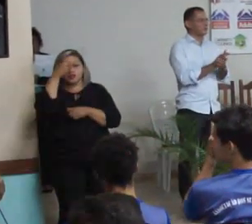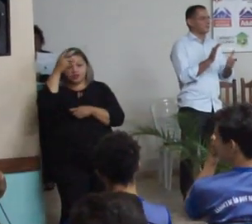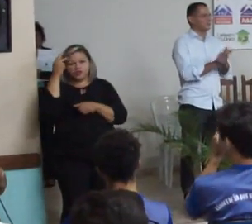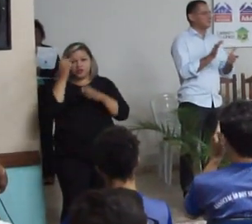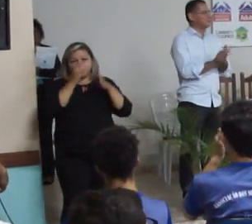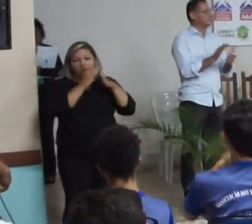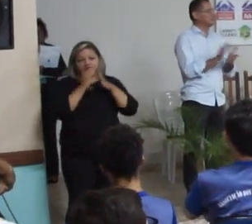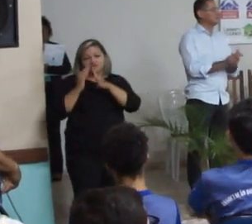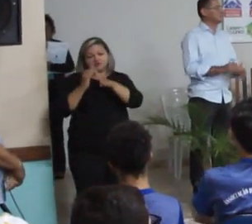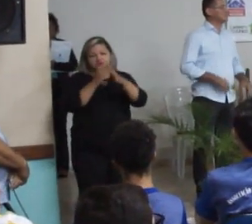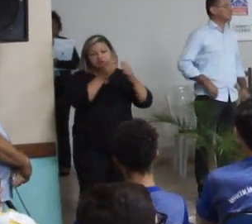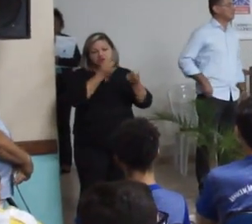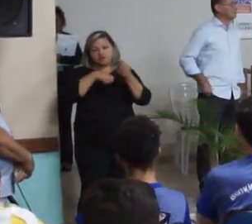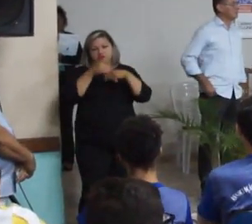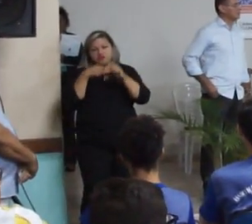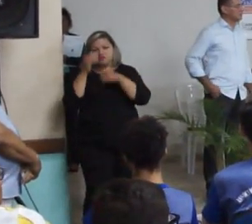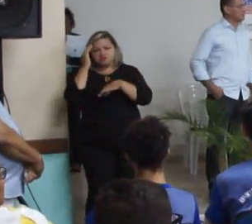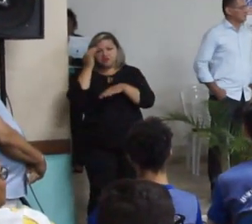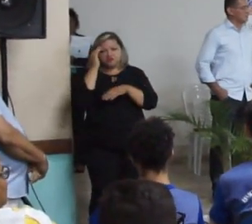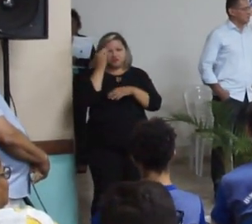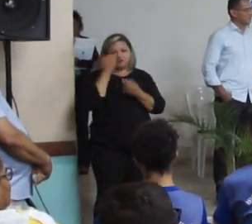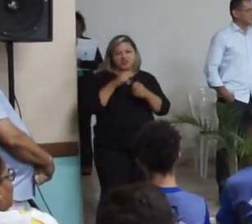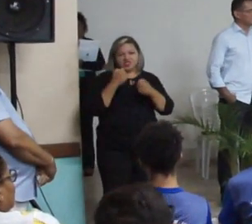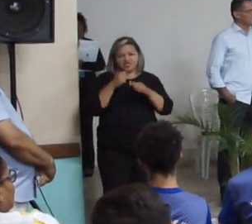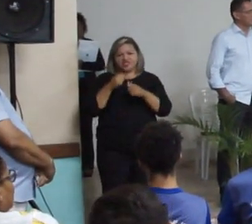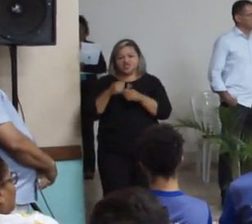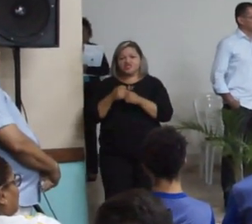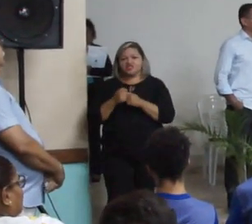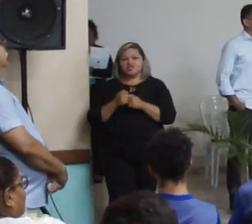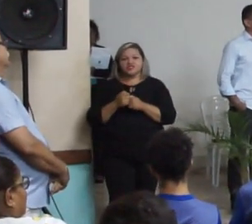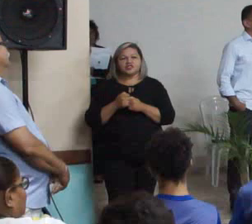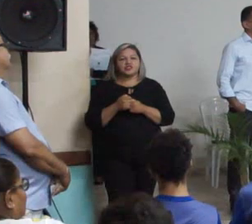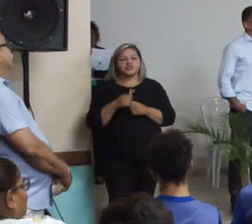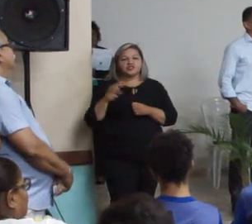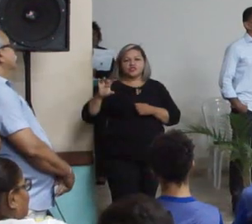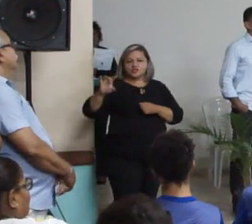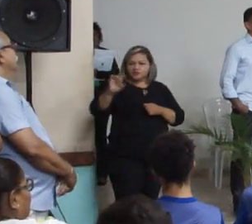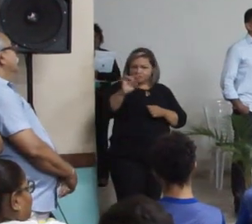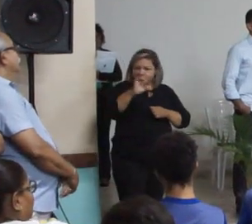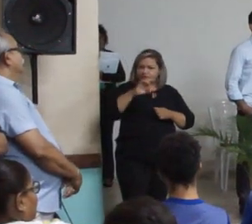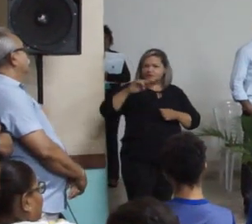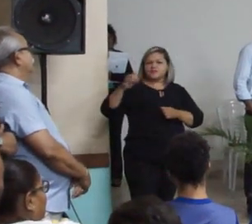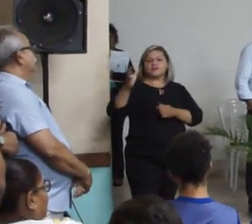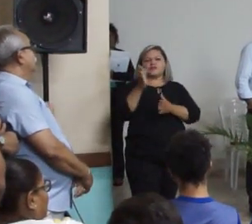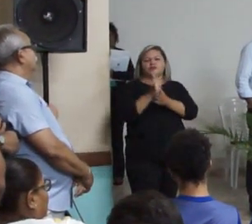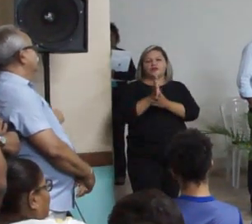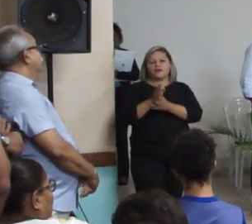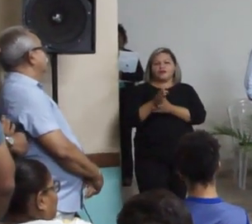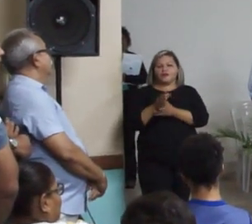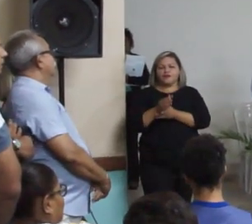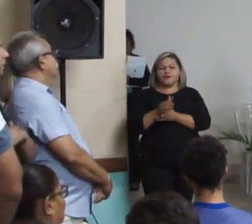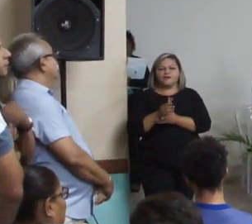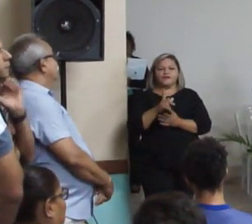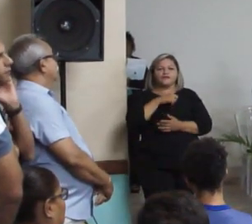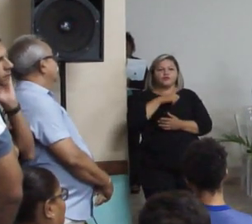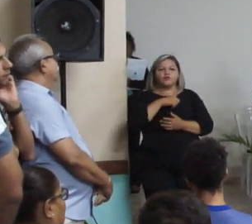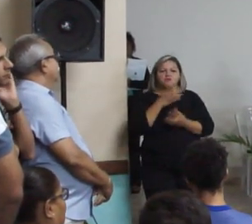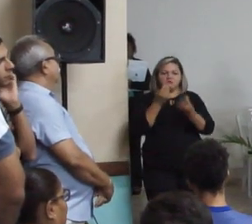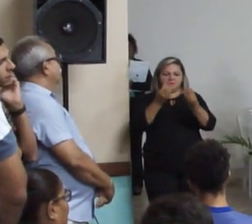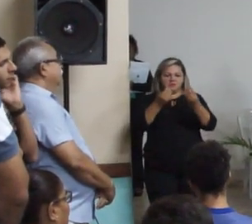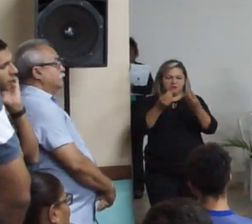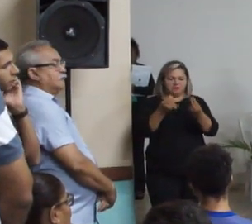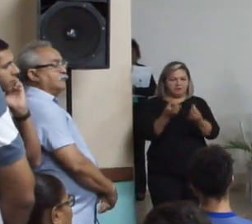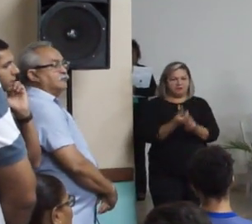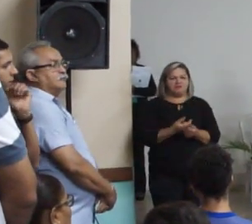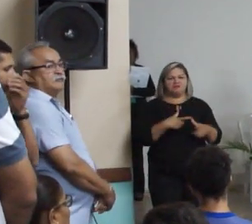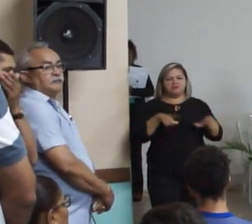os comerciantes começam a entender que precisa de mais um funcionário cada um. E se cada um comerciante botar mais um funcionário, quantos empregos irão ser gerados